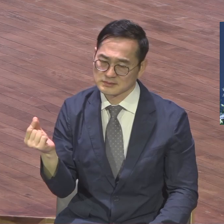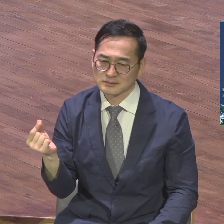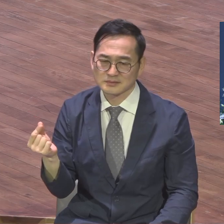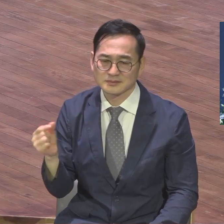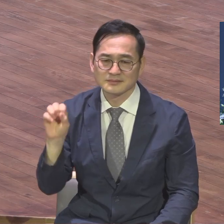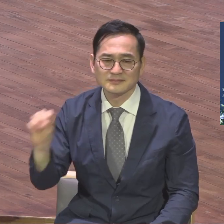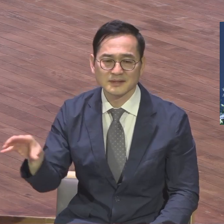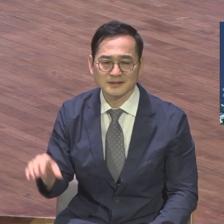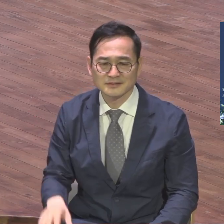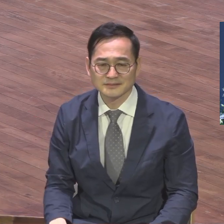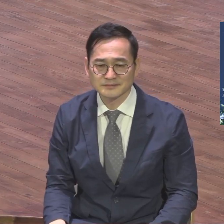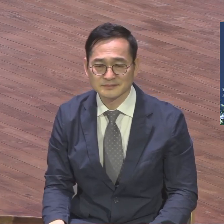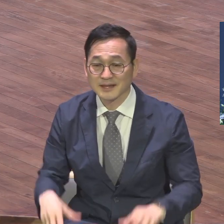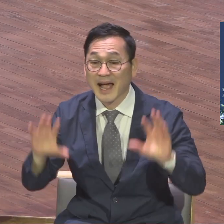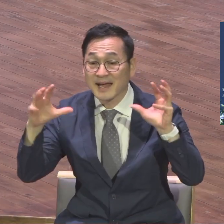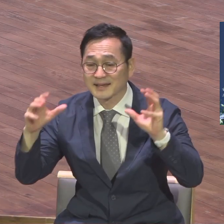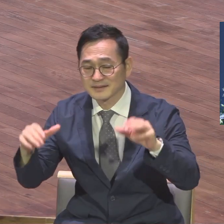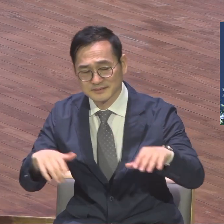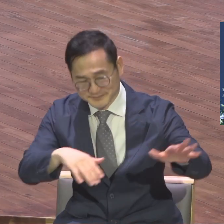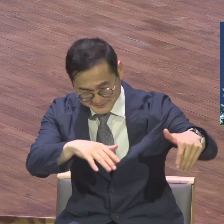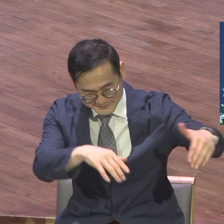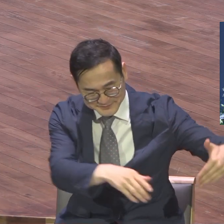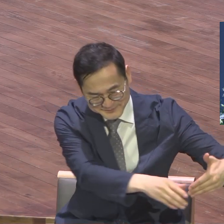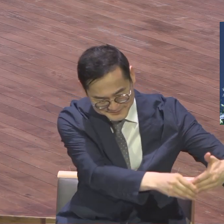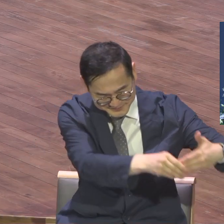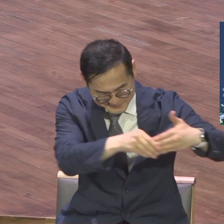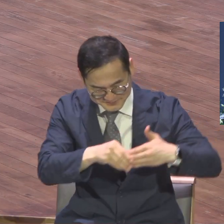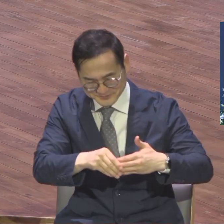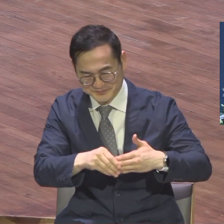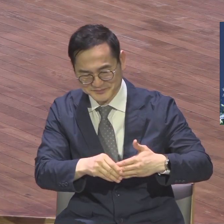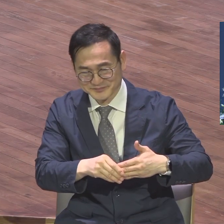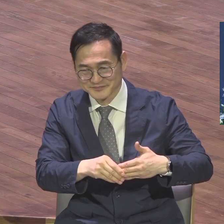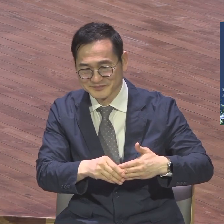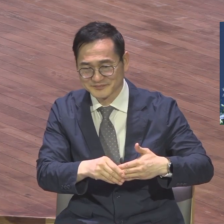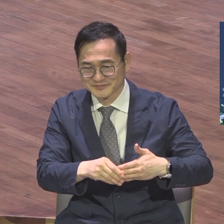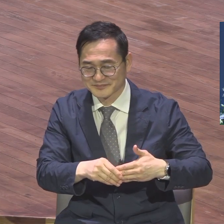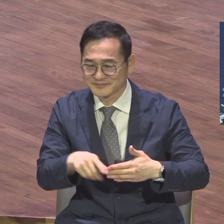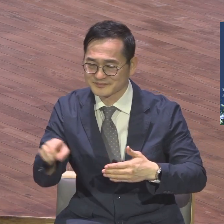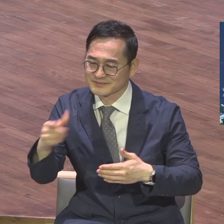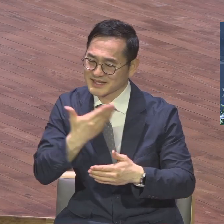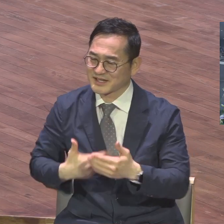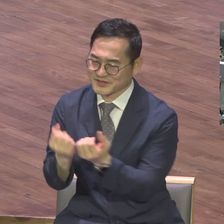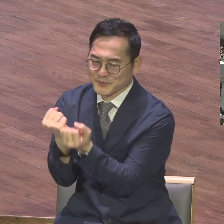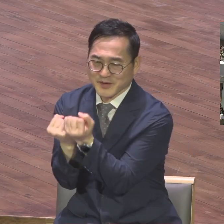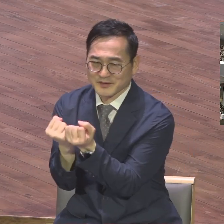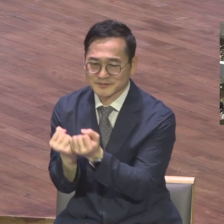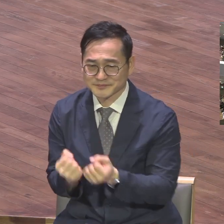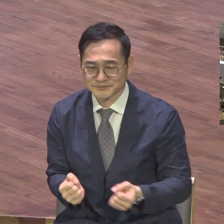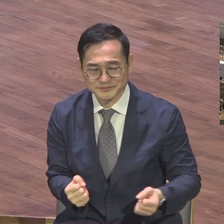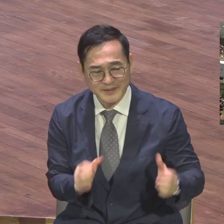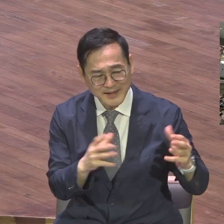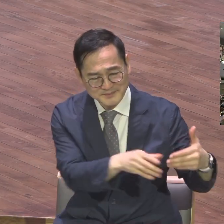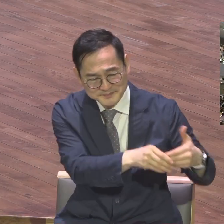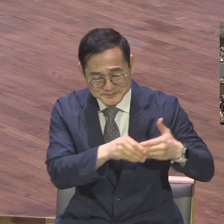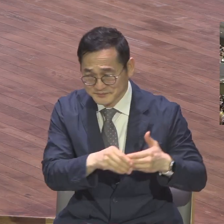그러시면서 어린아이 하나를 데려다가 제사들의 이해를 도와주지요. 36절입니다. 어린아이